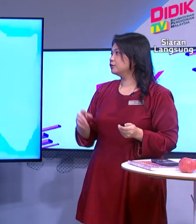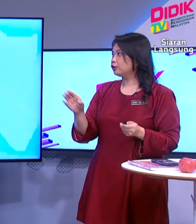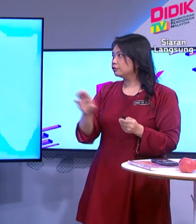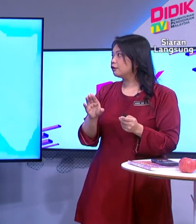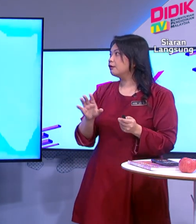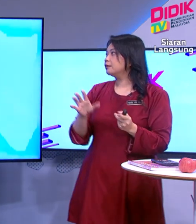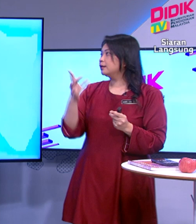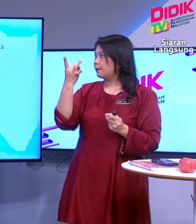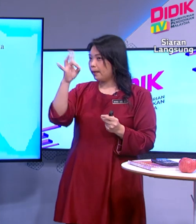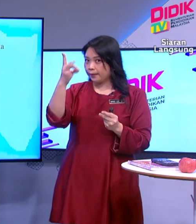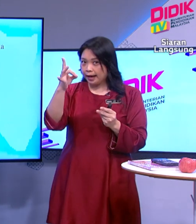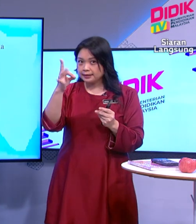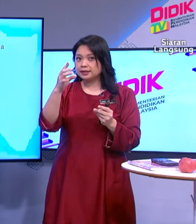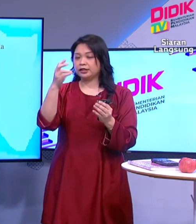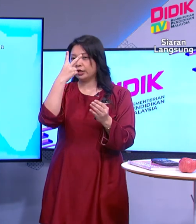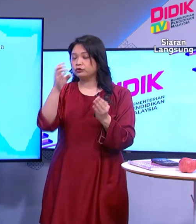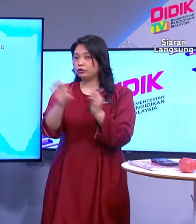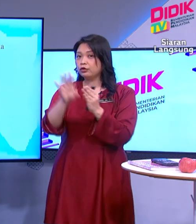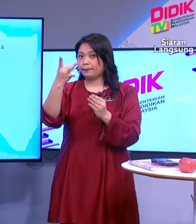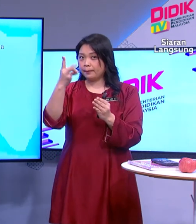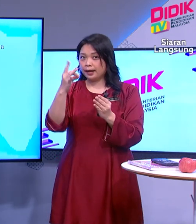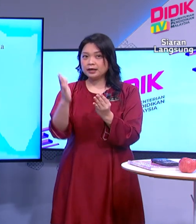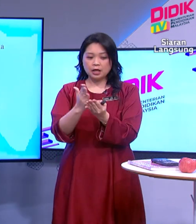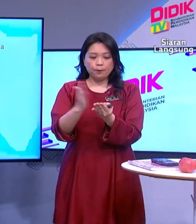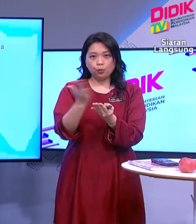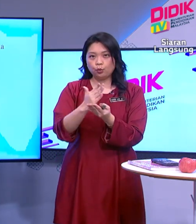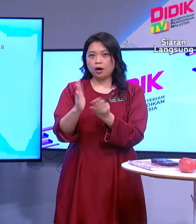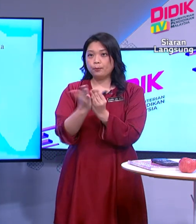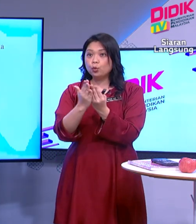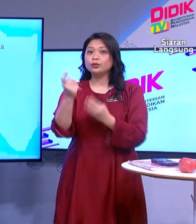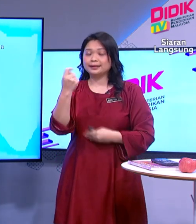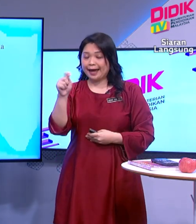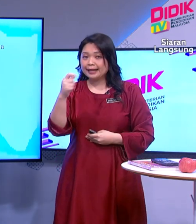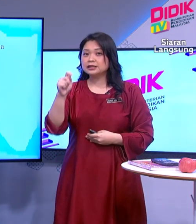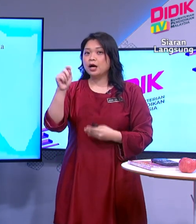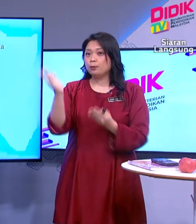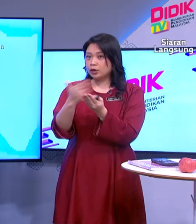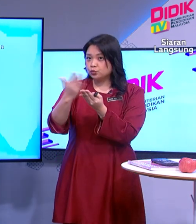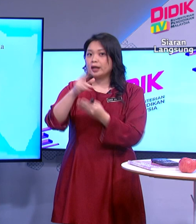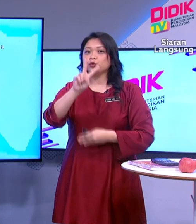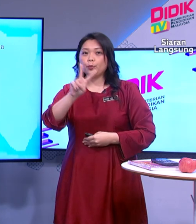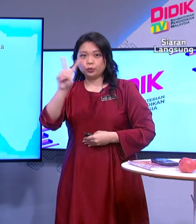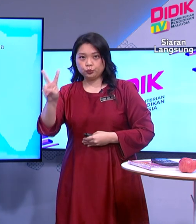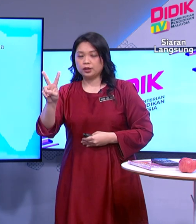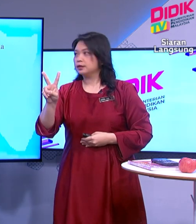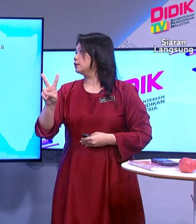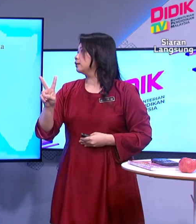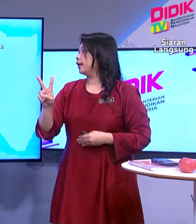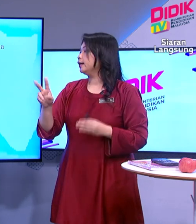Hai contoh 18 kita tengok contoh 18 buku-buku teks mukasurat 22 Oke